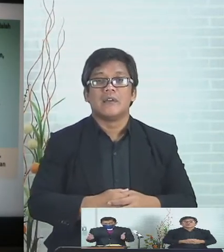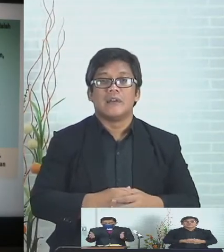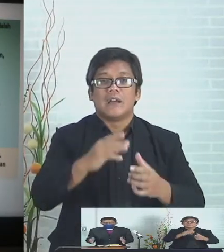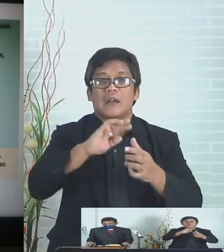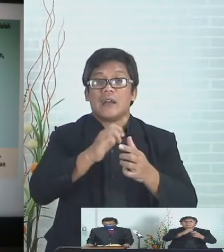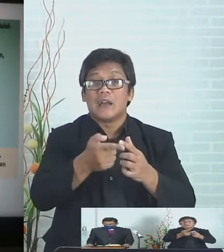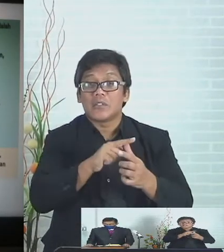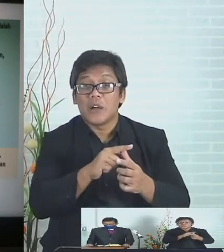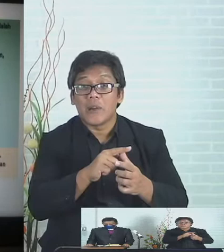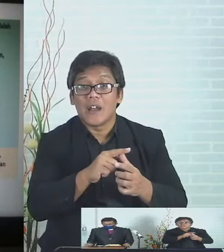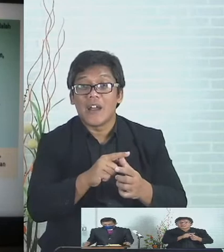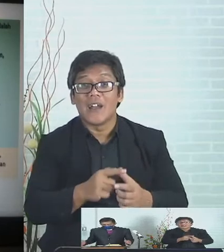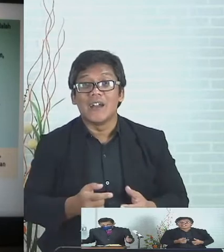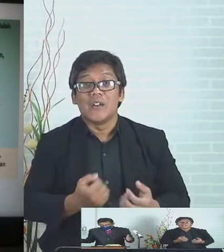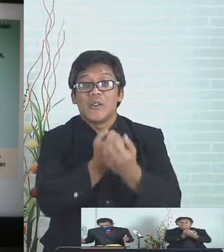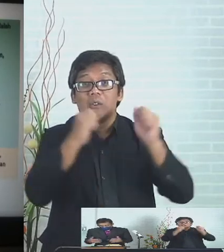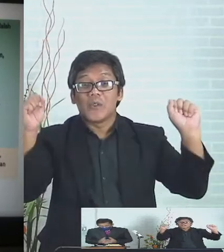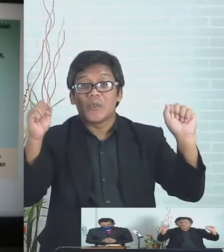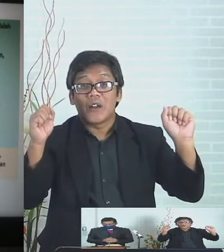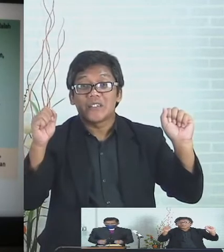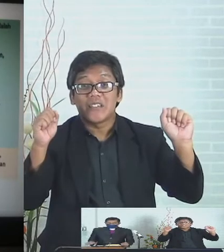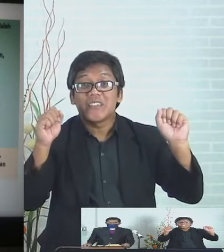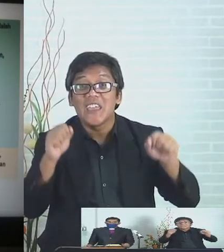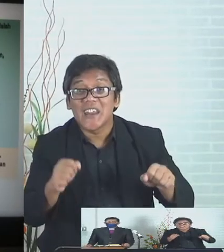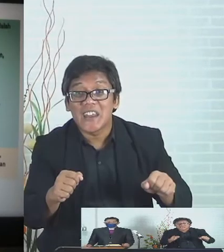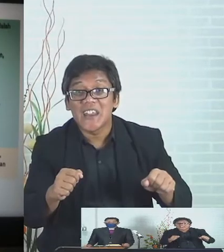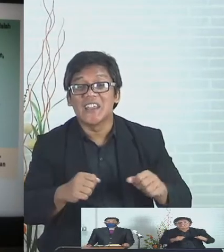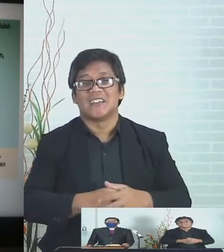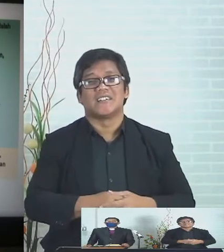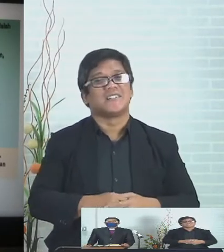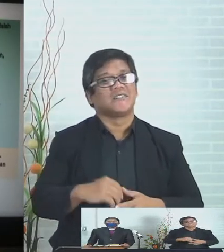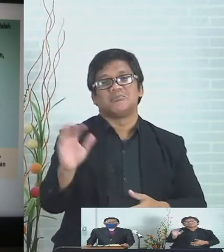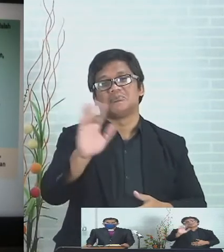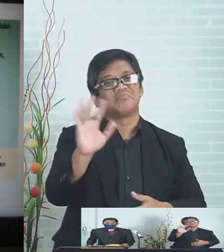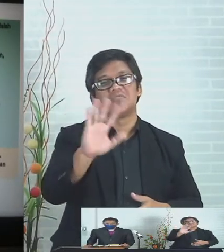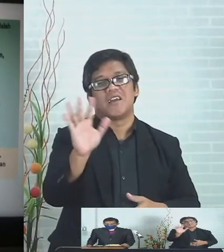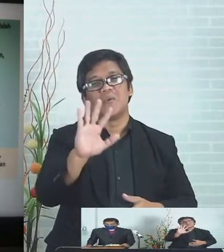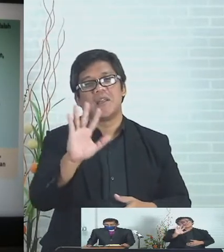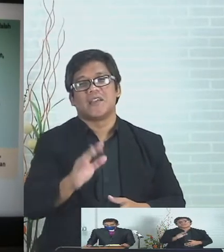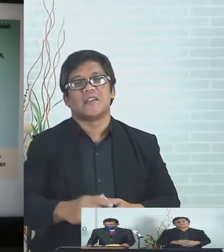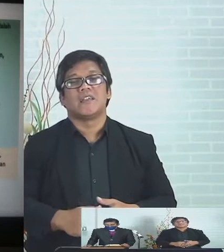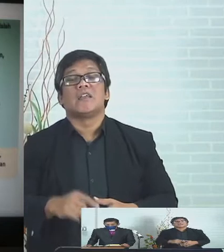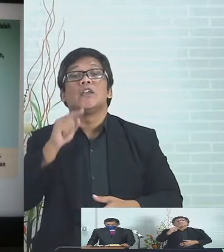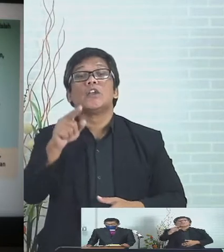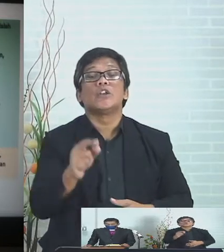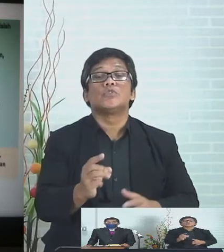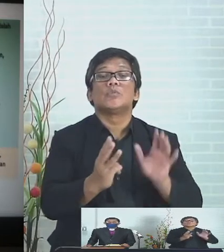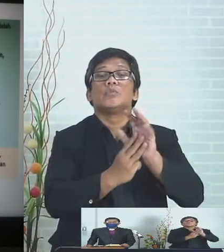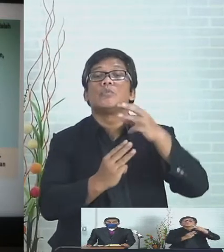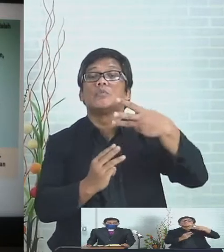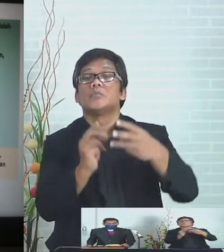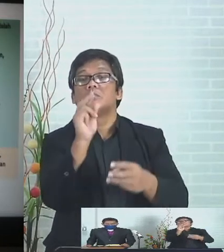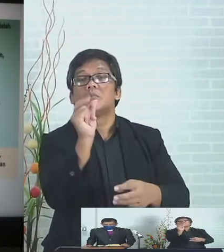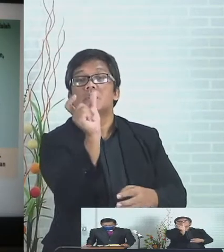puasa-puasa sihir atau kekuatan-kekuatan yang lain Karena itu hanya merusak iman kita dan